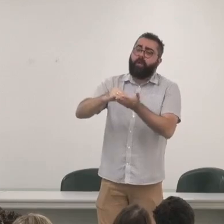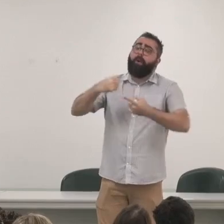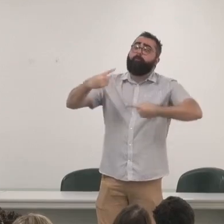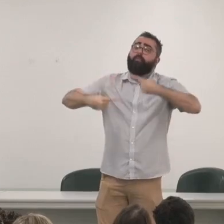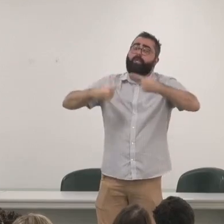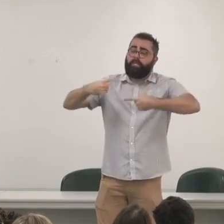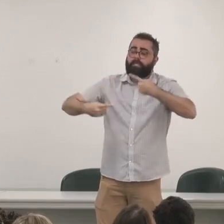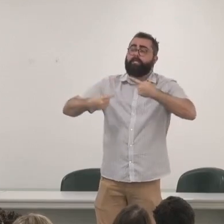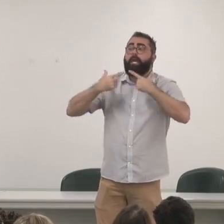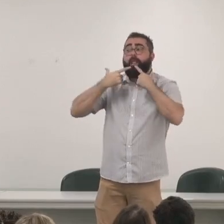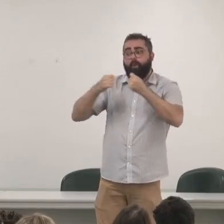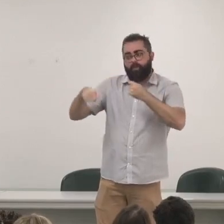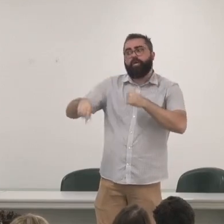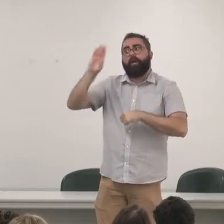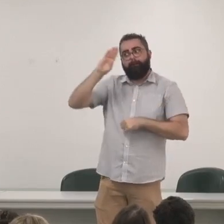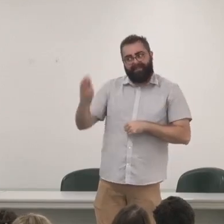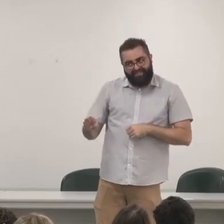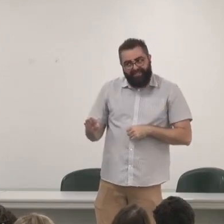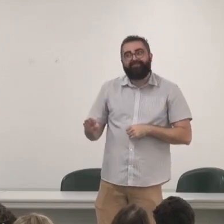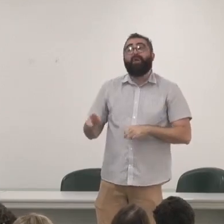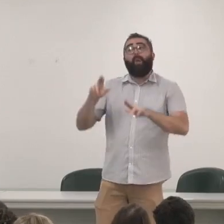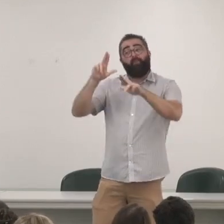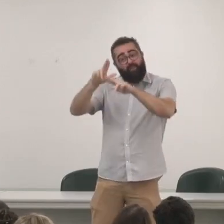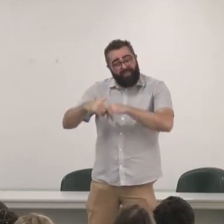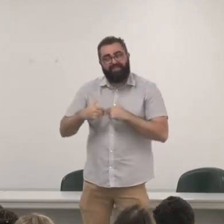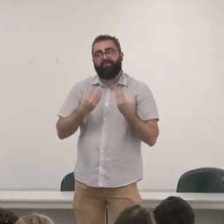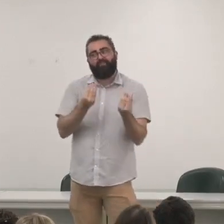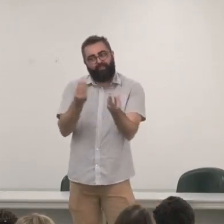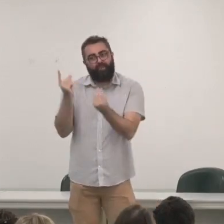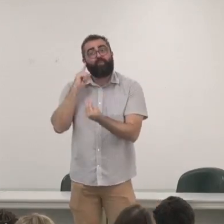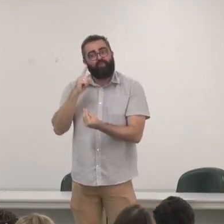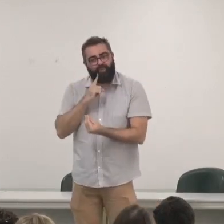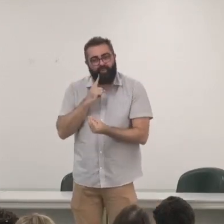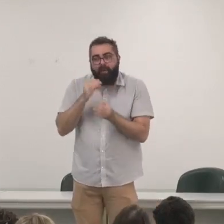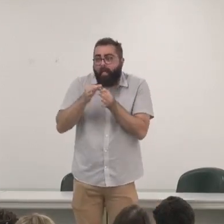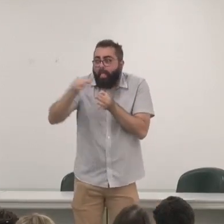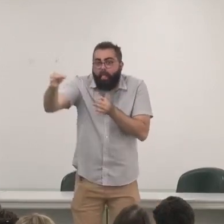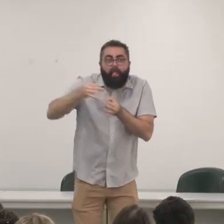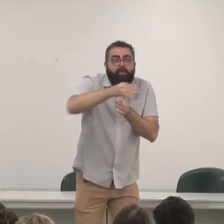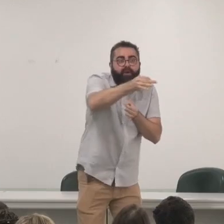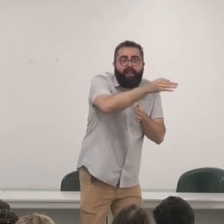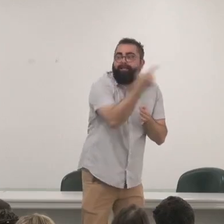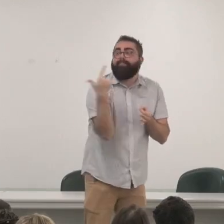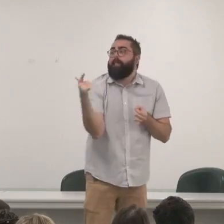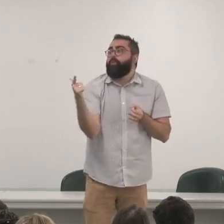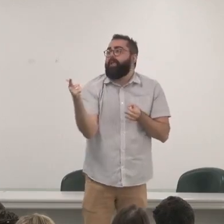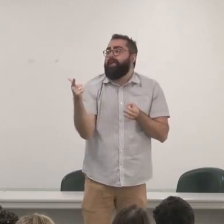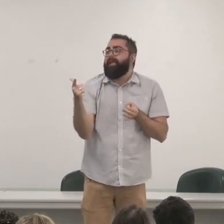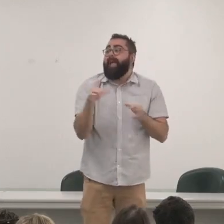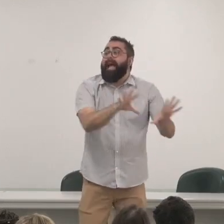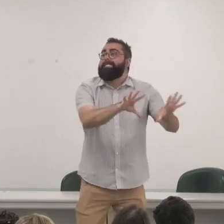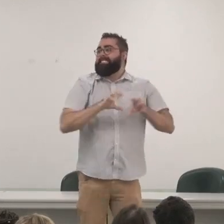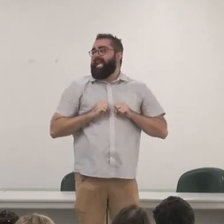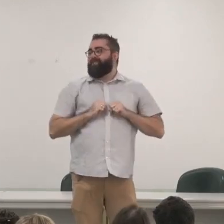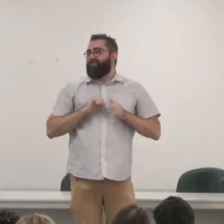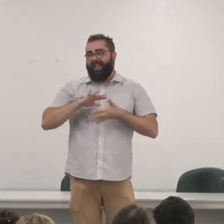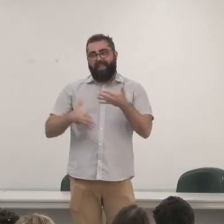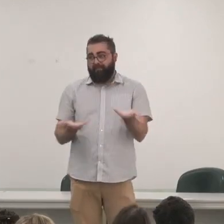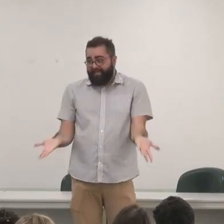porque o que falta no Brasil são políticas linguísticas que possam abarcar essas comunidades